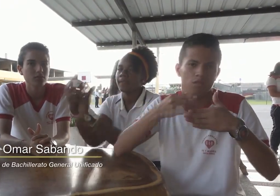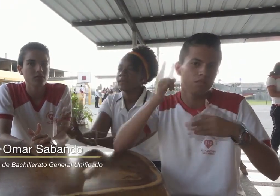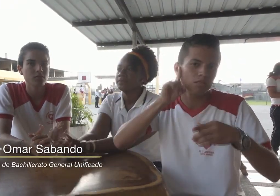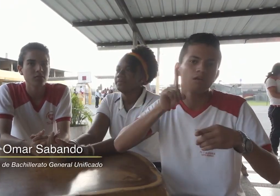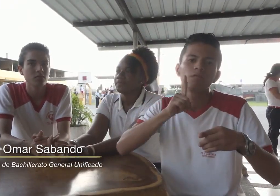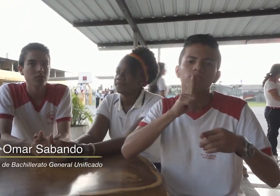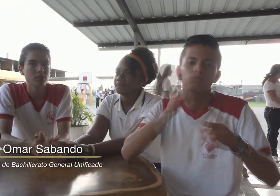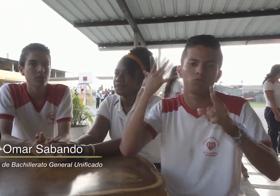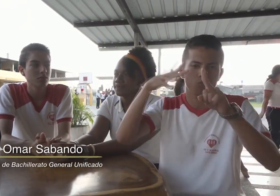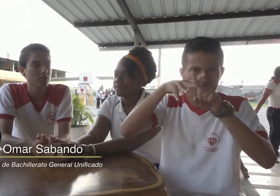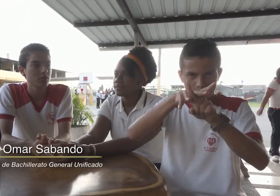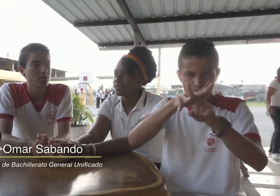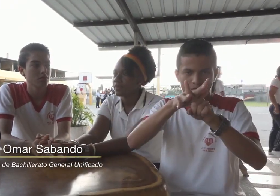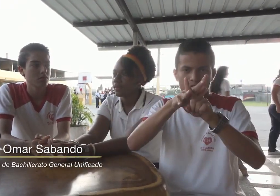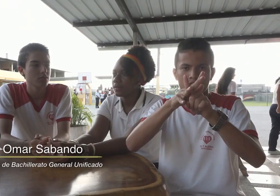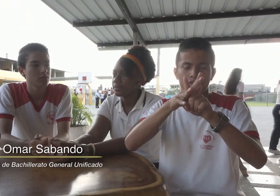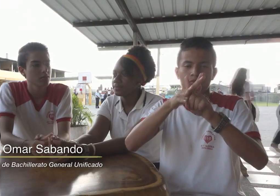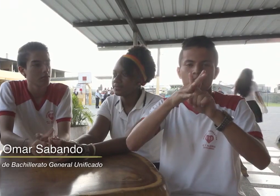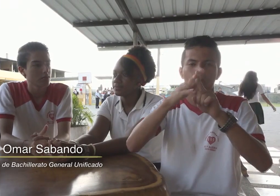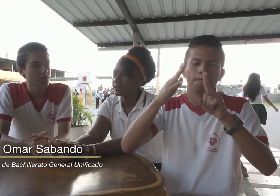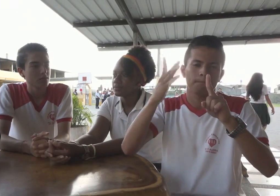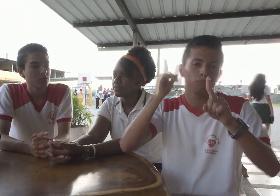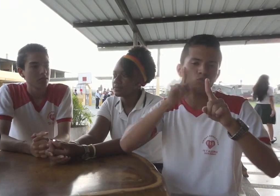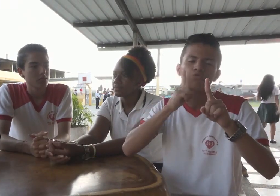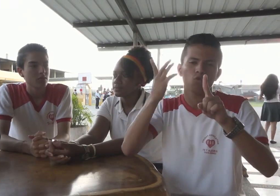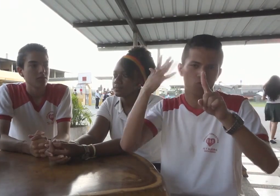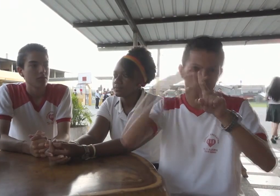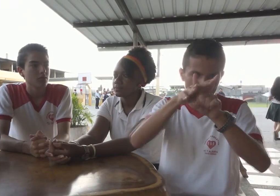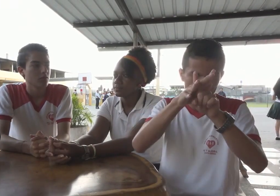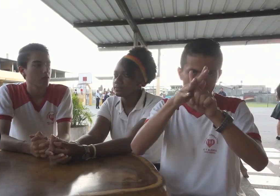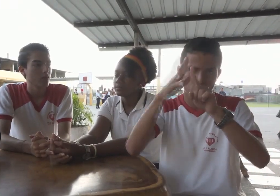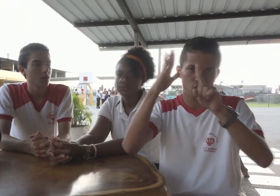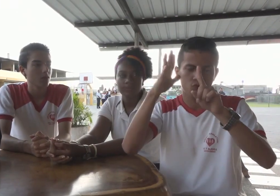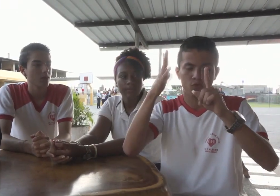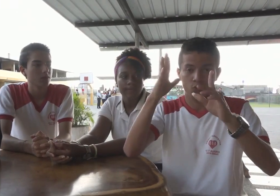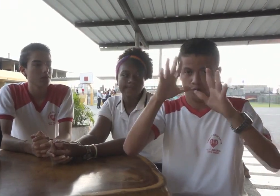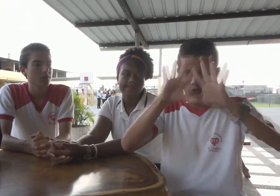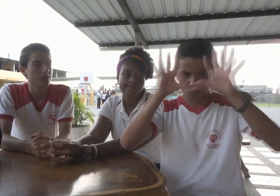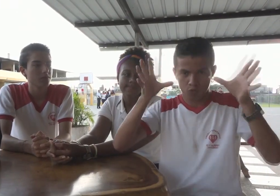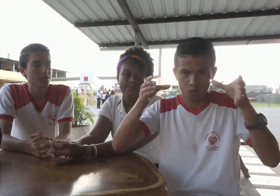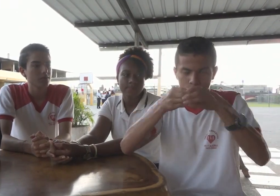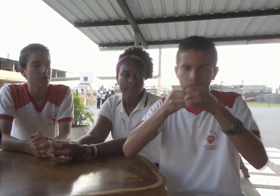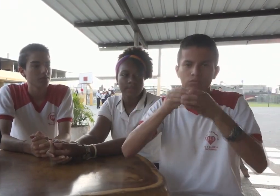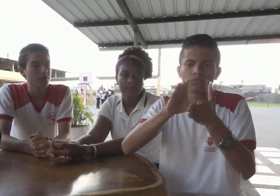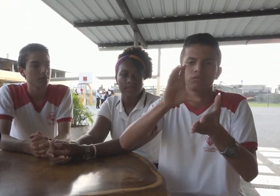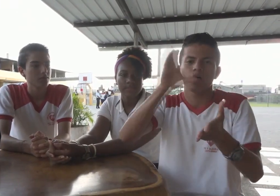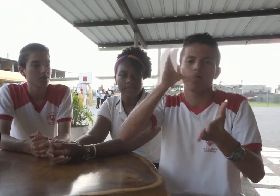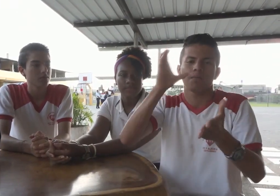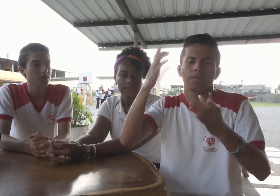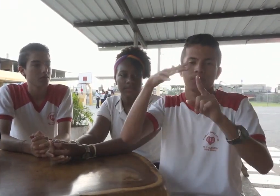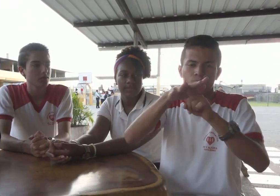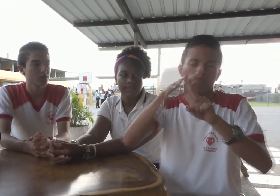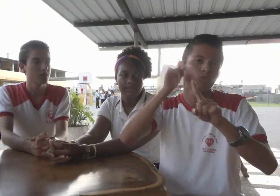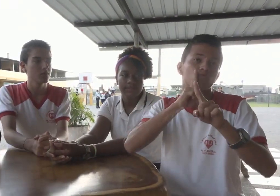Buenas tardes, ¿cómo están? Somos un grupo de chicos sordos incluidos en el colegio.